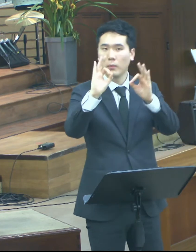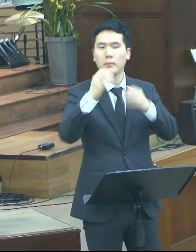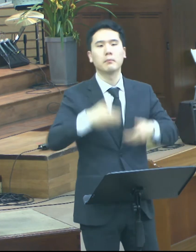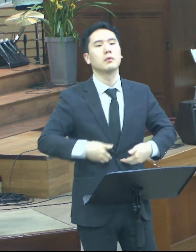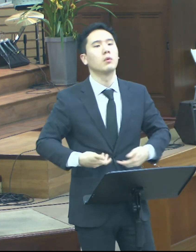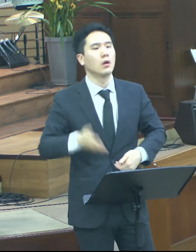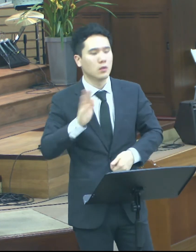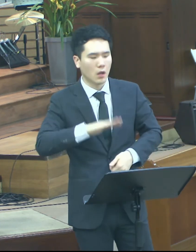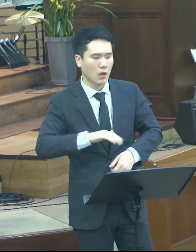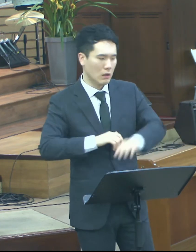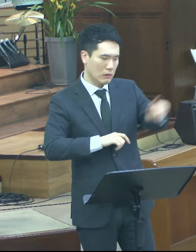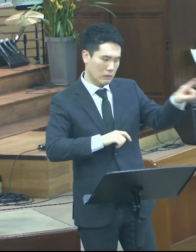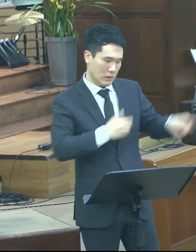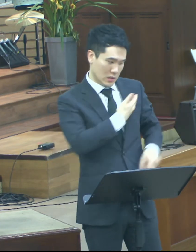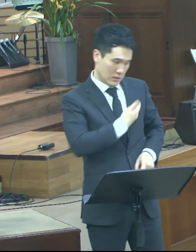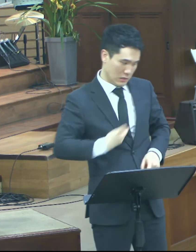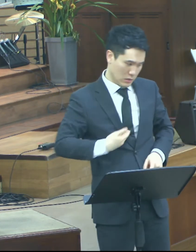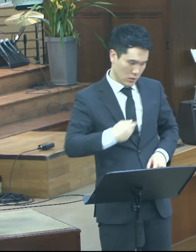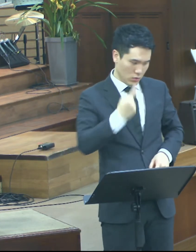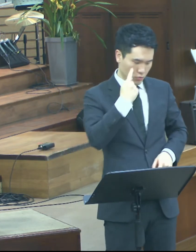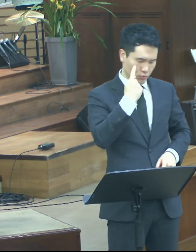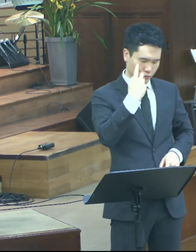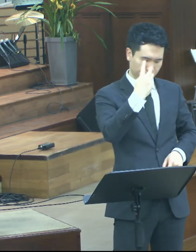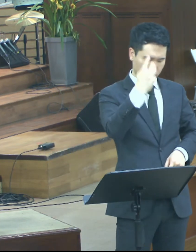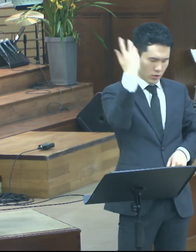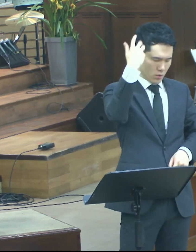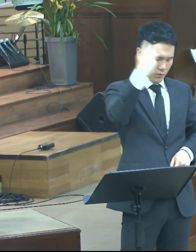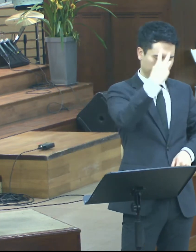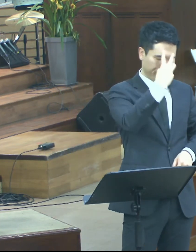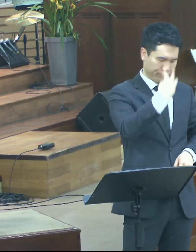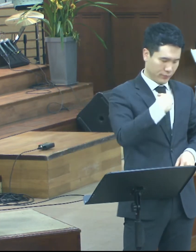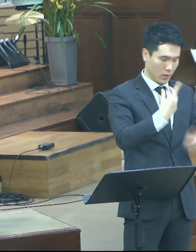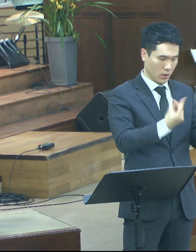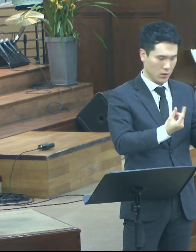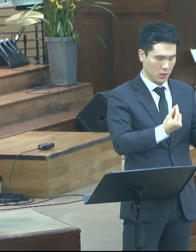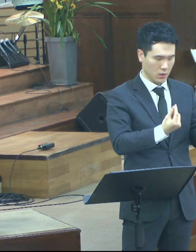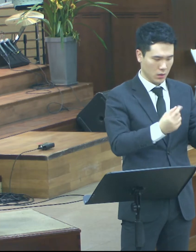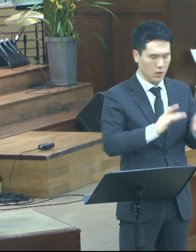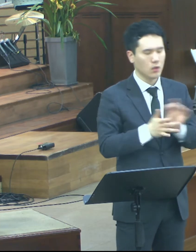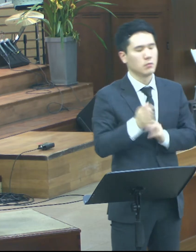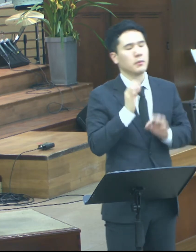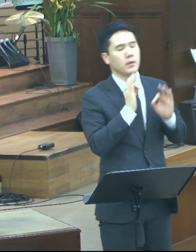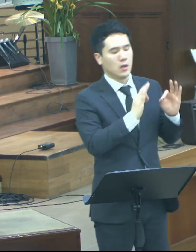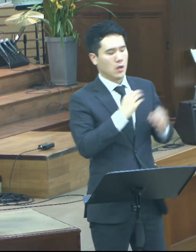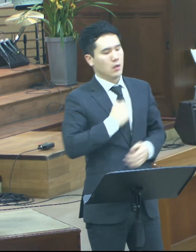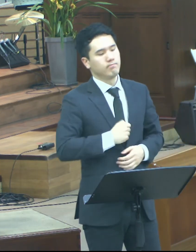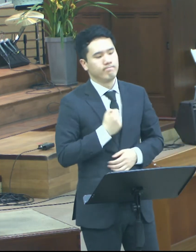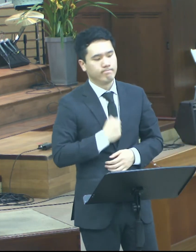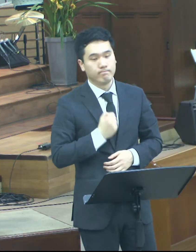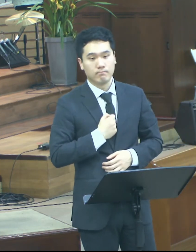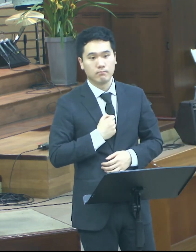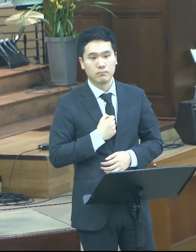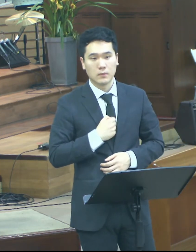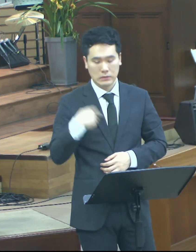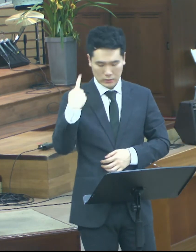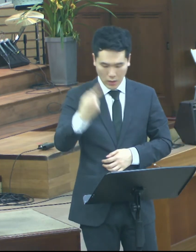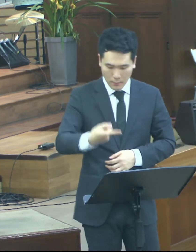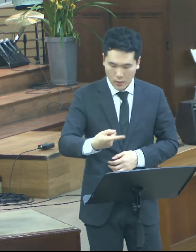예수님이 답답한 거예요. 그 다음 기사를 우리가 또 읽었죠. 예수님이 책망하신 다음에